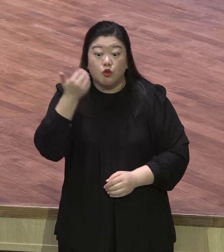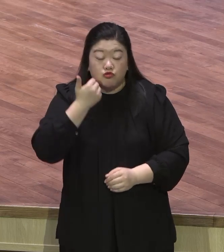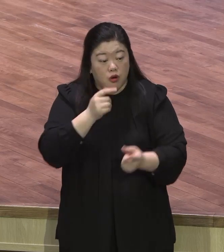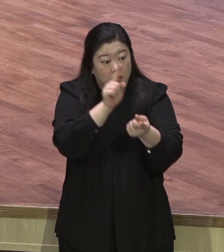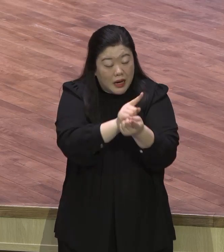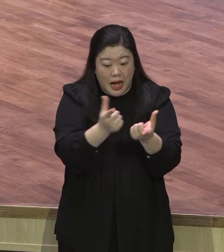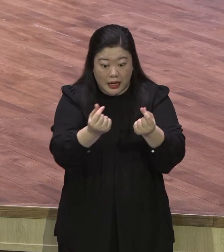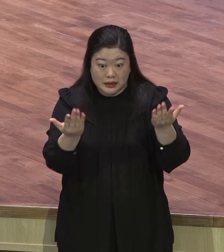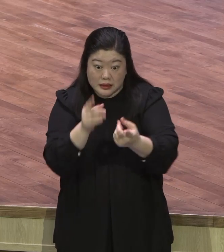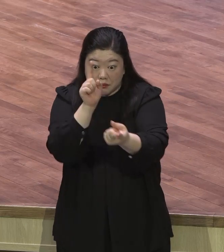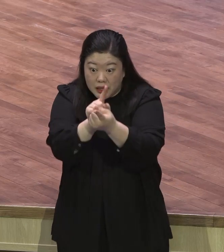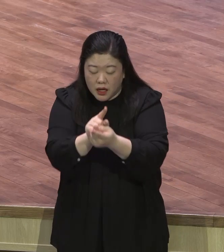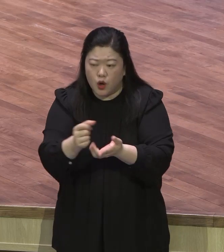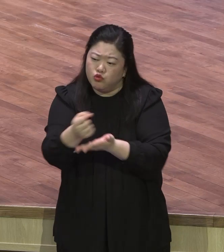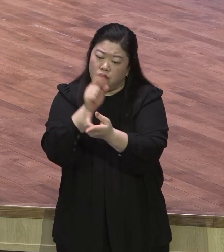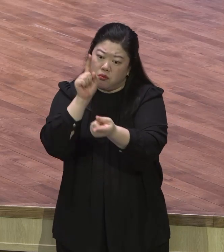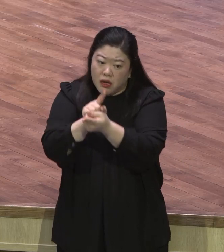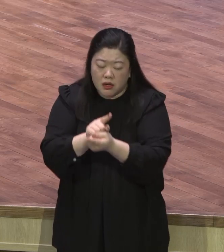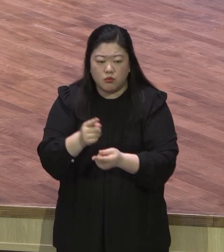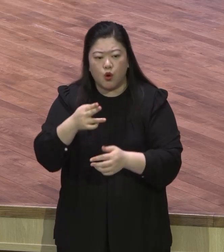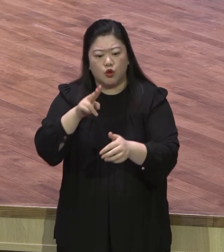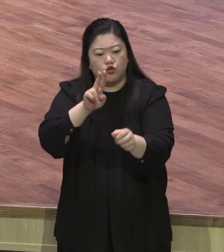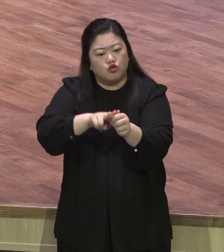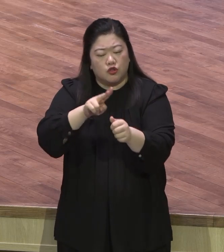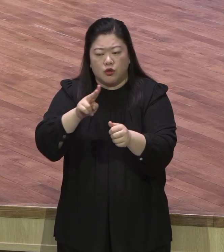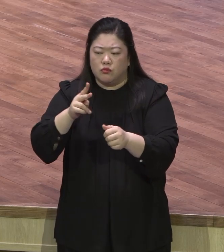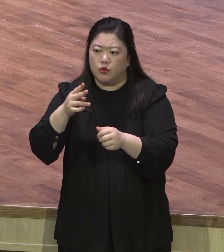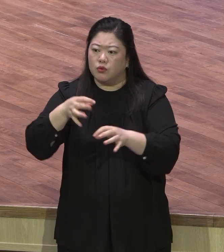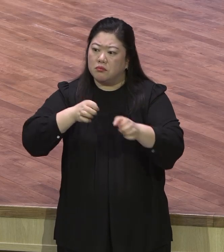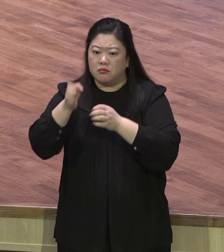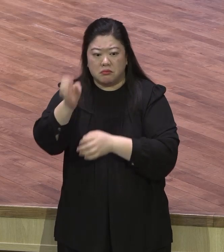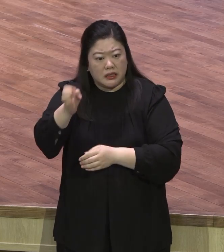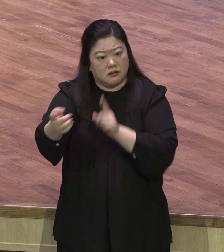우연히 만나든지 옆에 앉았든지 할까요 답을 주는